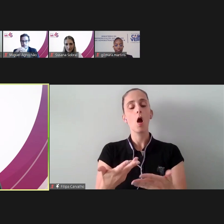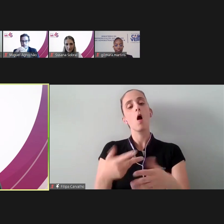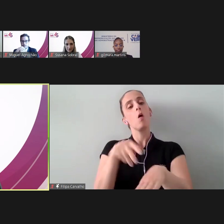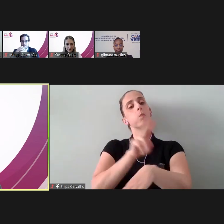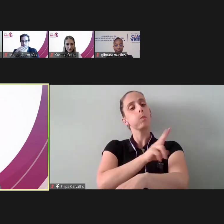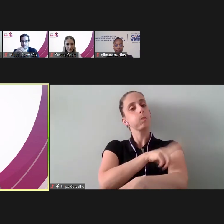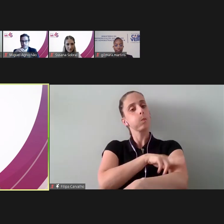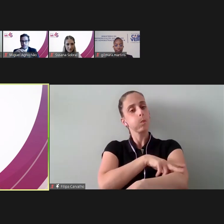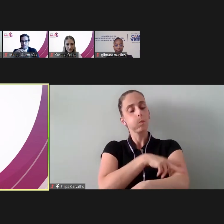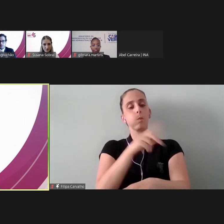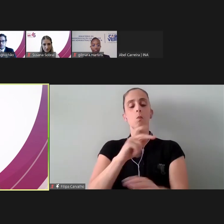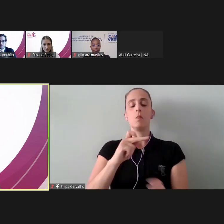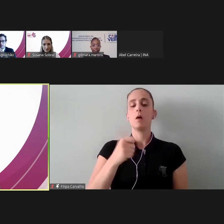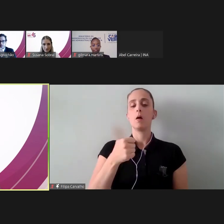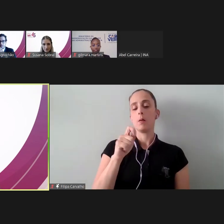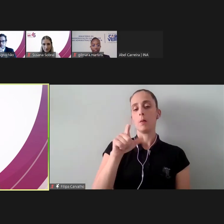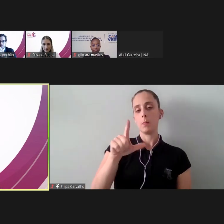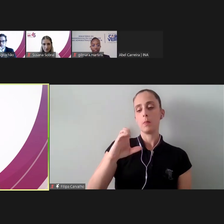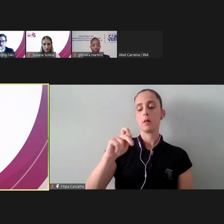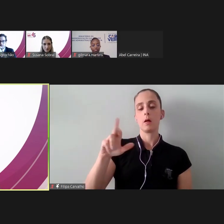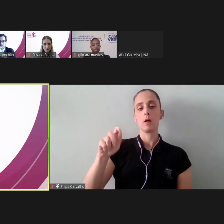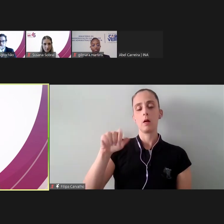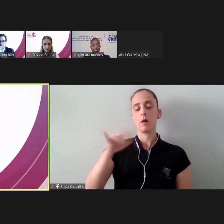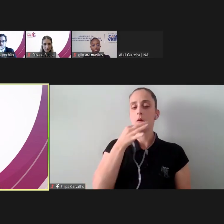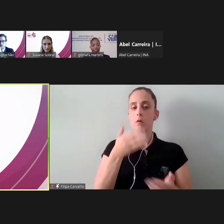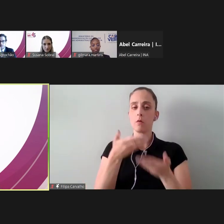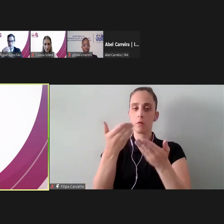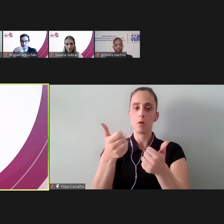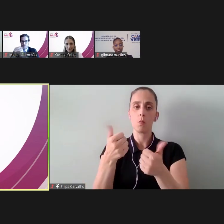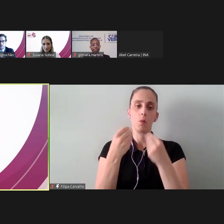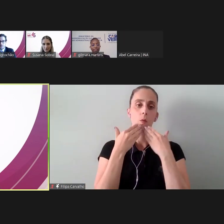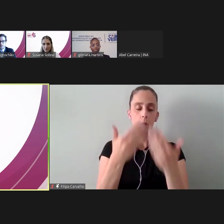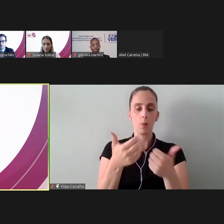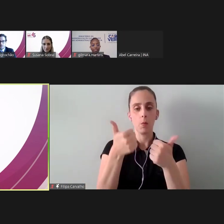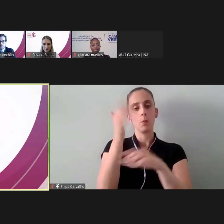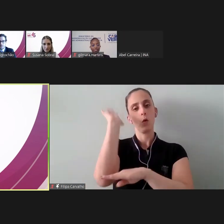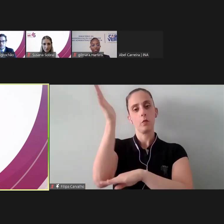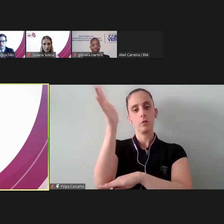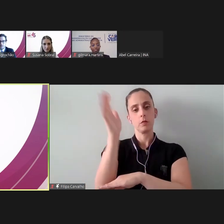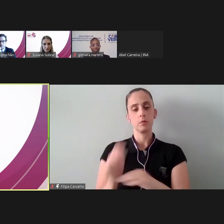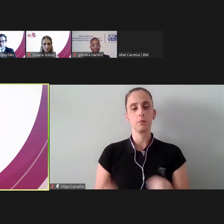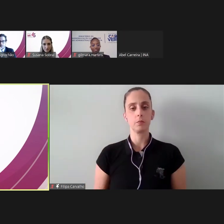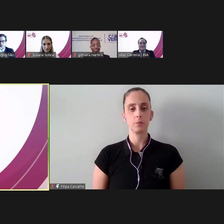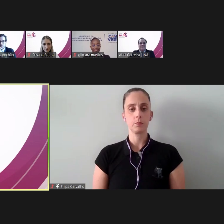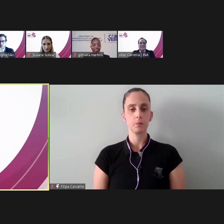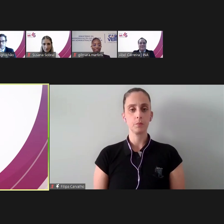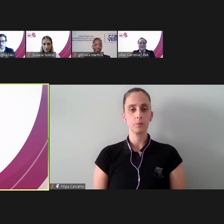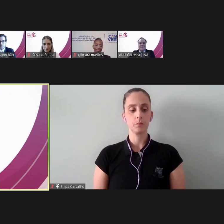do INA, Abel Carreira. Muito obrigada e boa sessão.